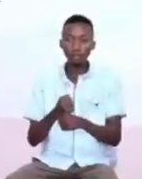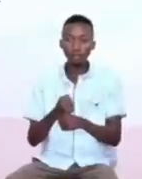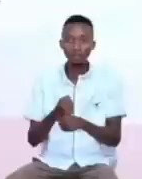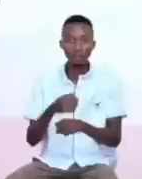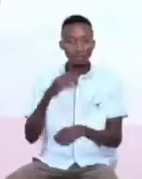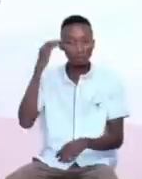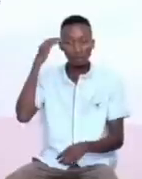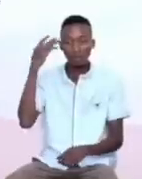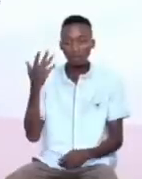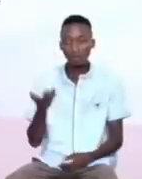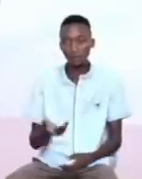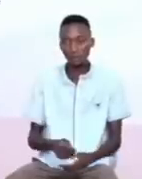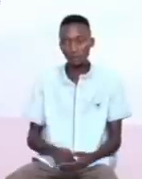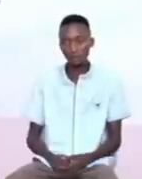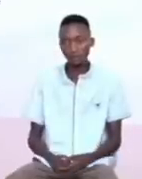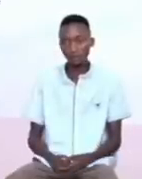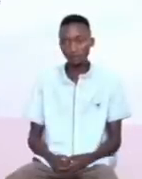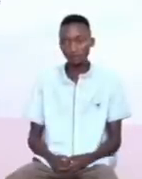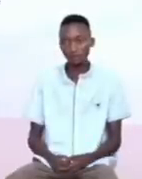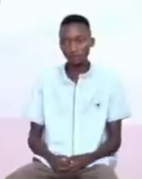mwajue.